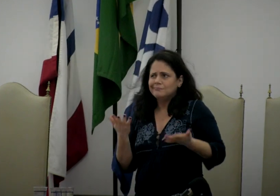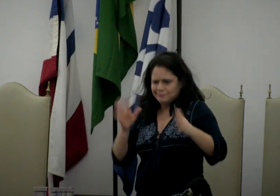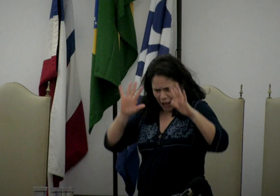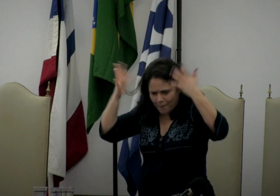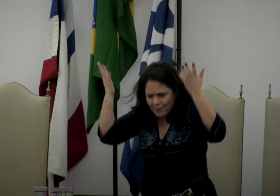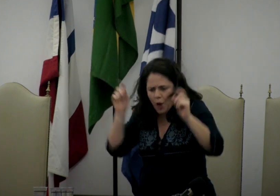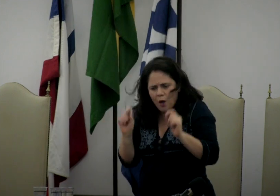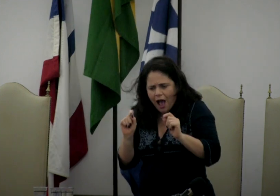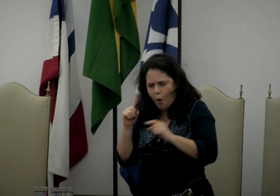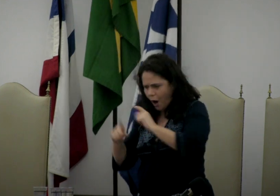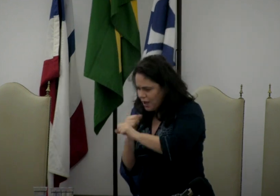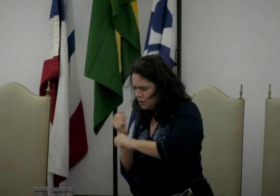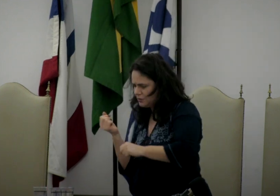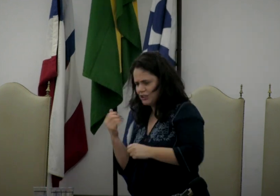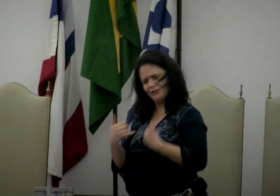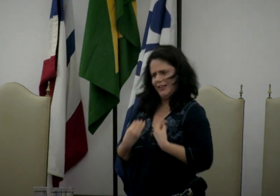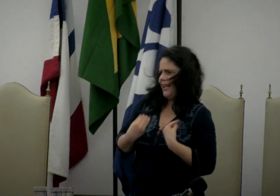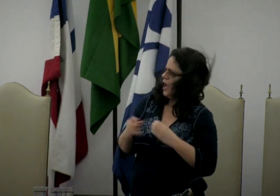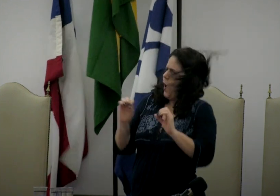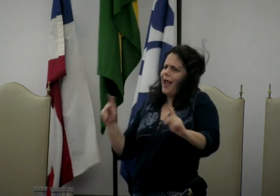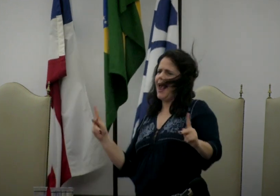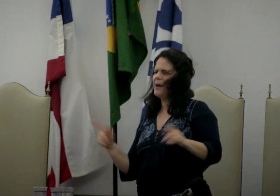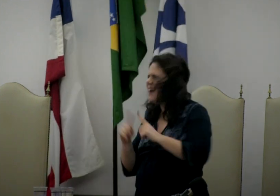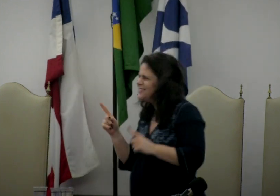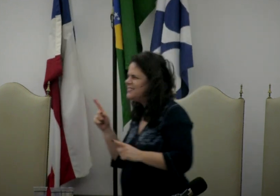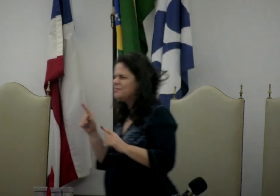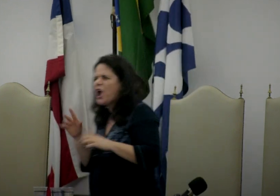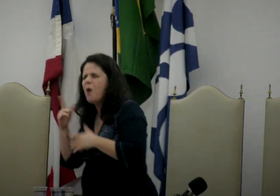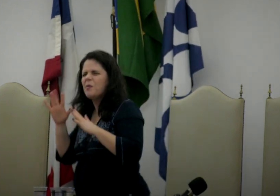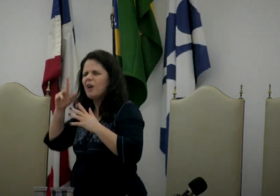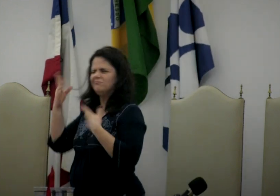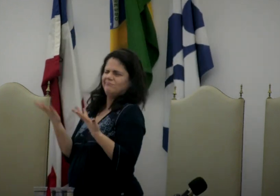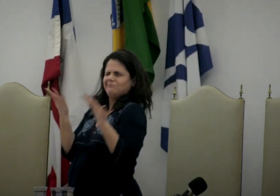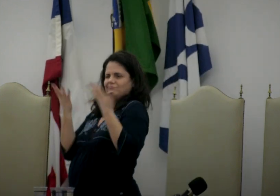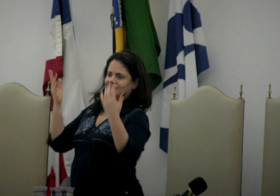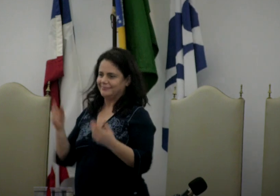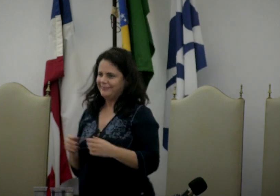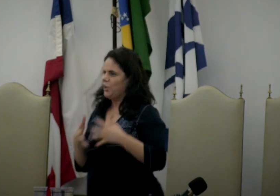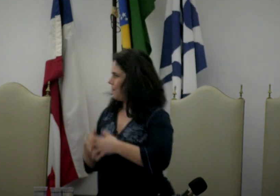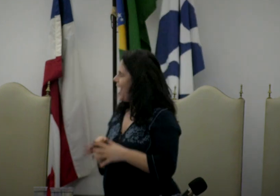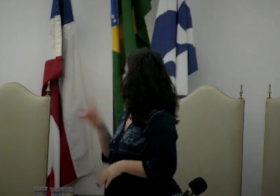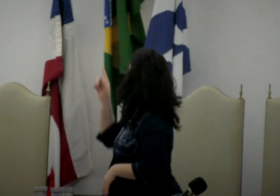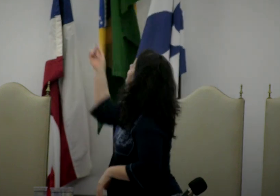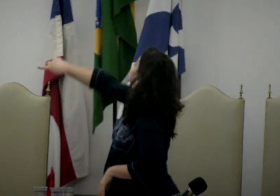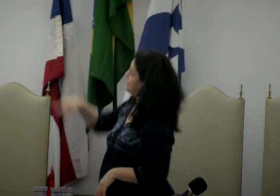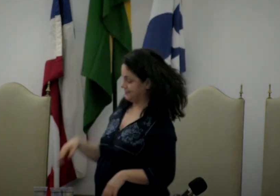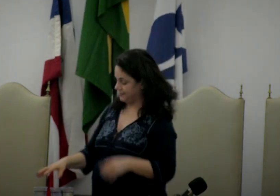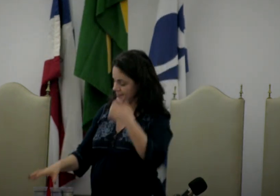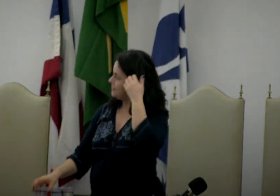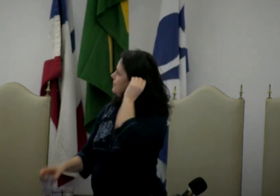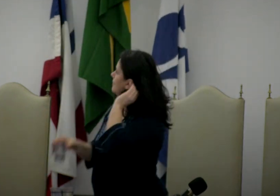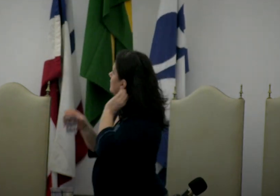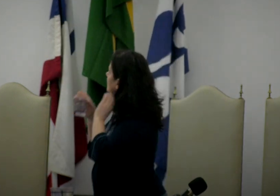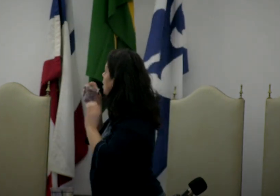questão complicada, né? Eu vou comemorar um ano de vida ou eu vou comemorar um ano de implante? É uma questão